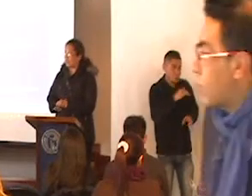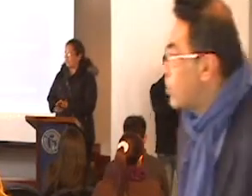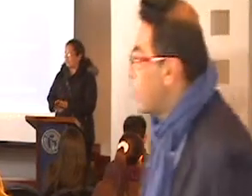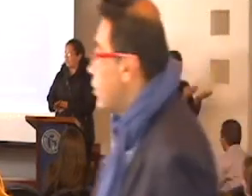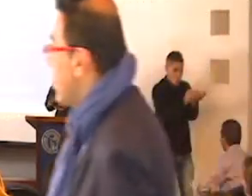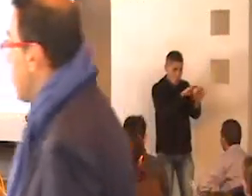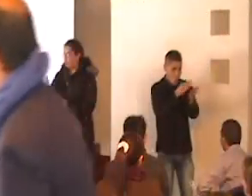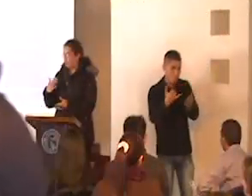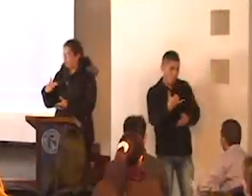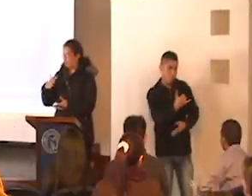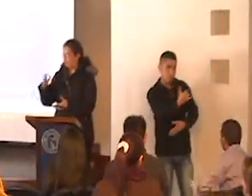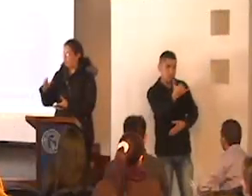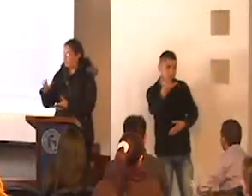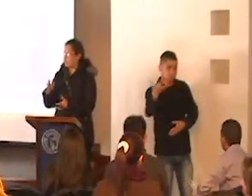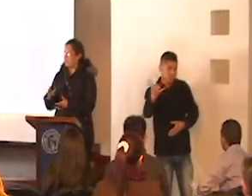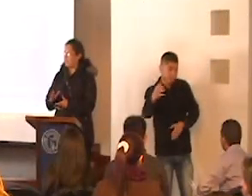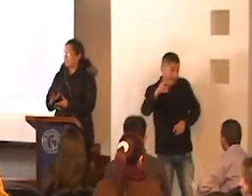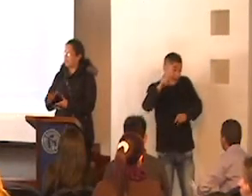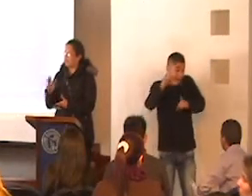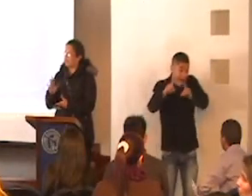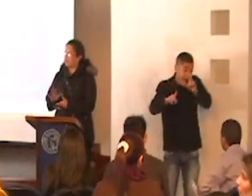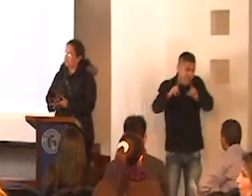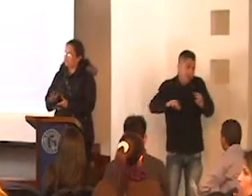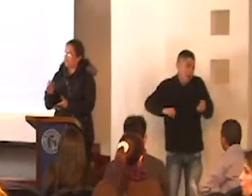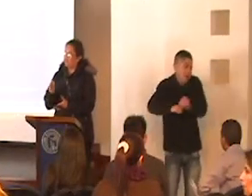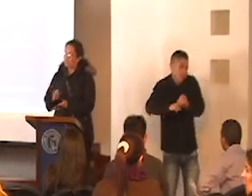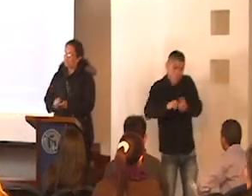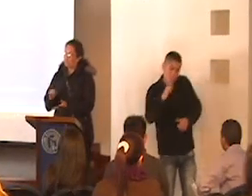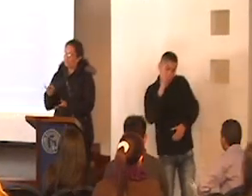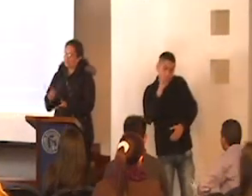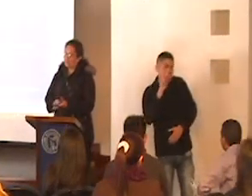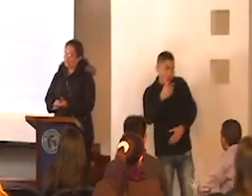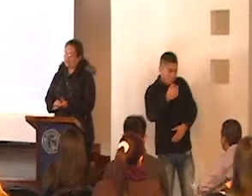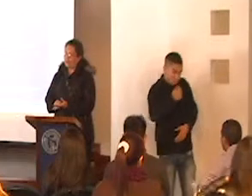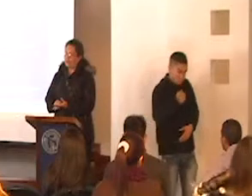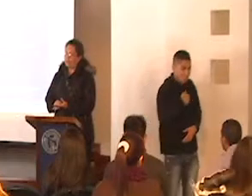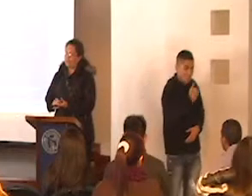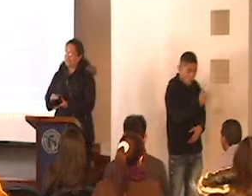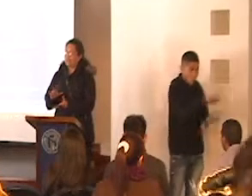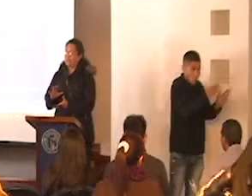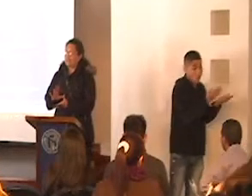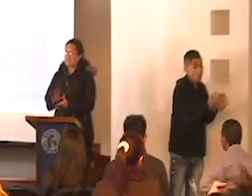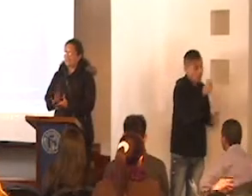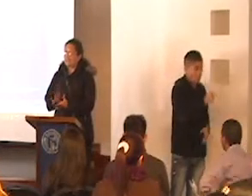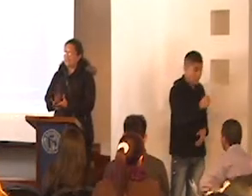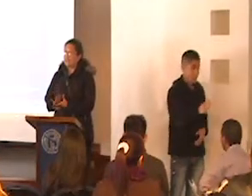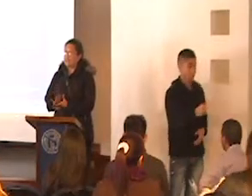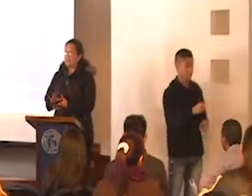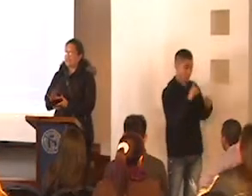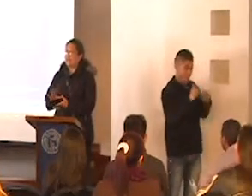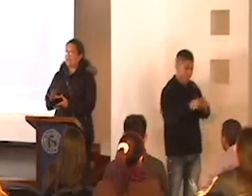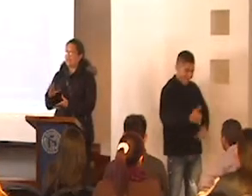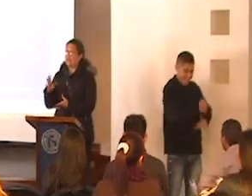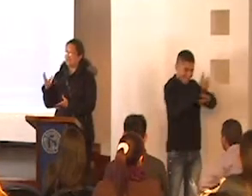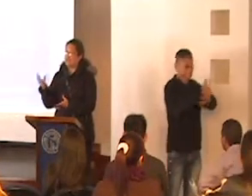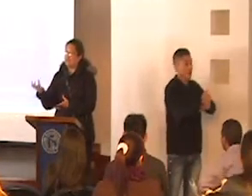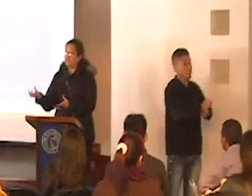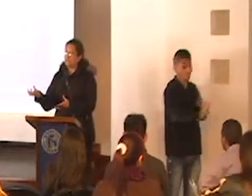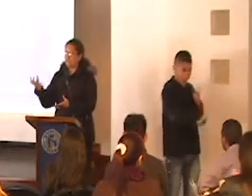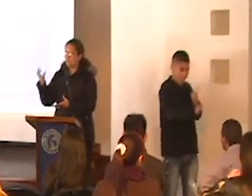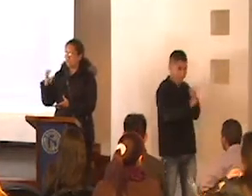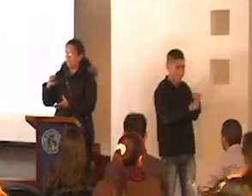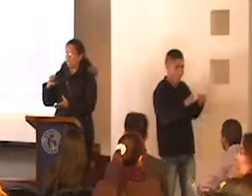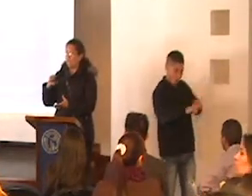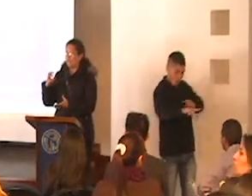en que nosotros contamos con el apoyo, o lo que yo empecé a hacer en el colegio junto con el apoyo de la coordinadora y de la rectora. Entonces en esa medida